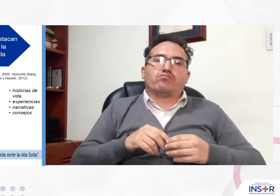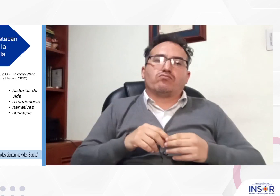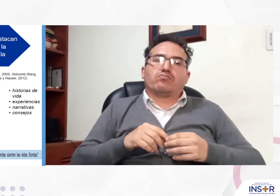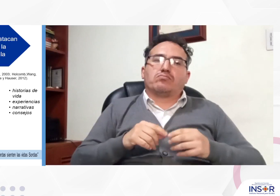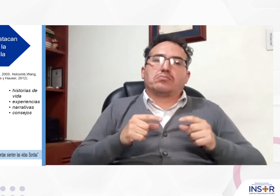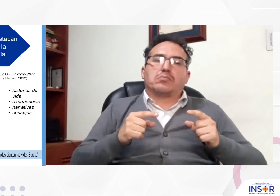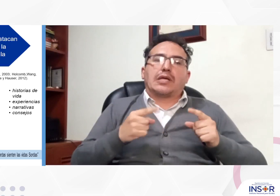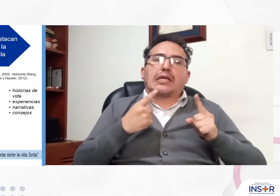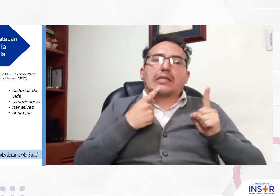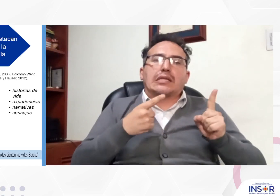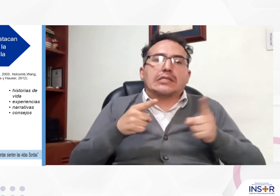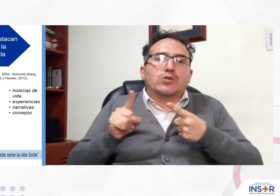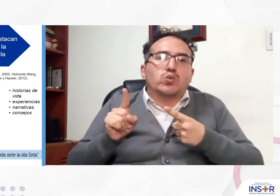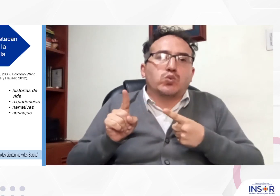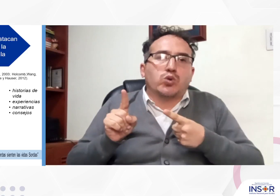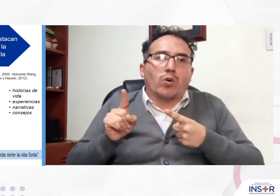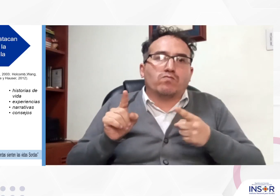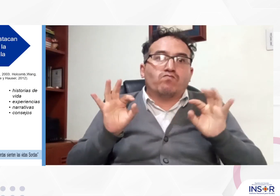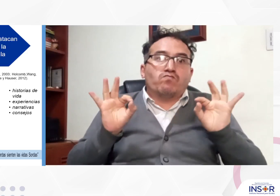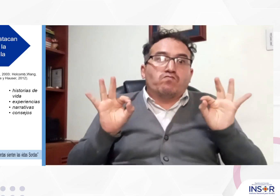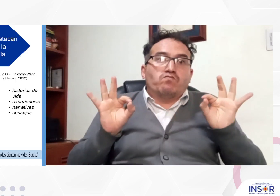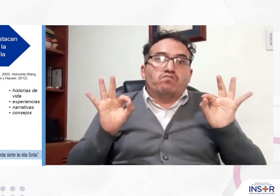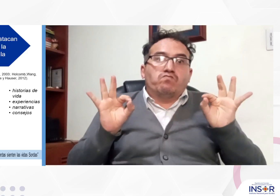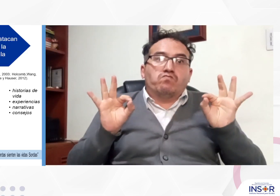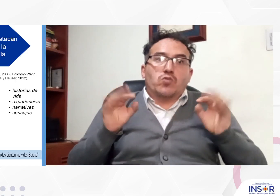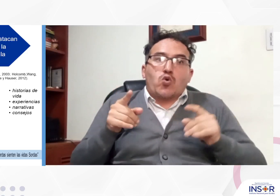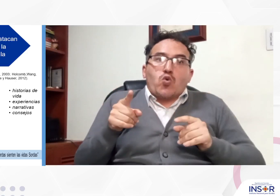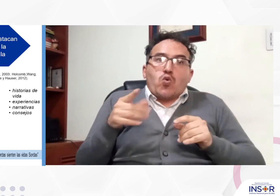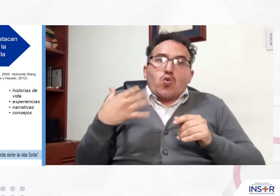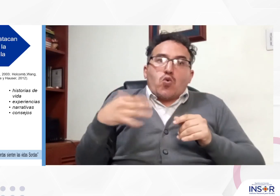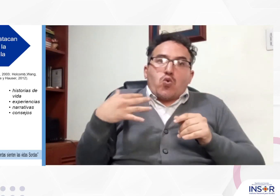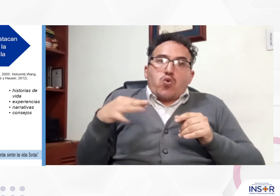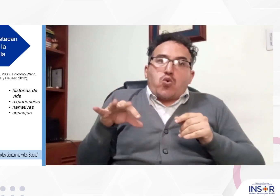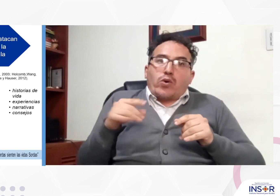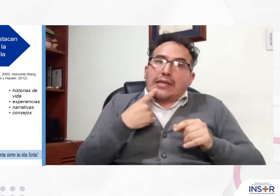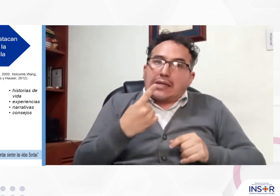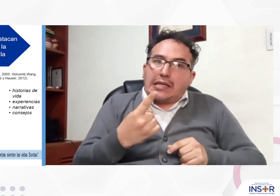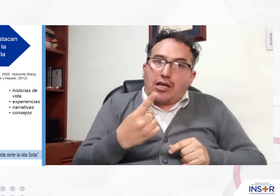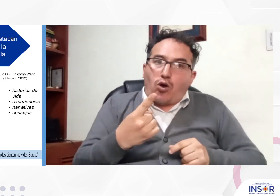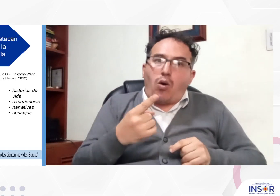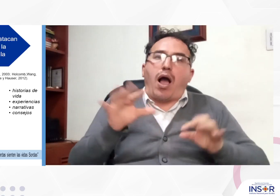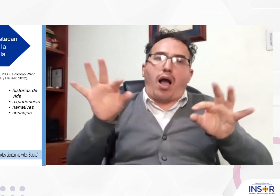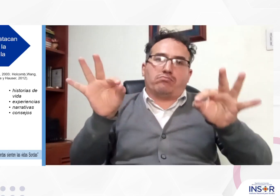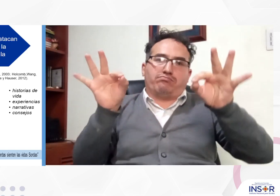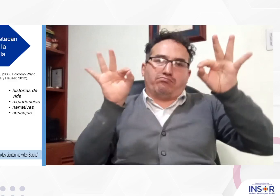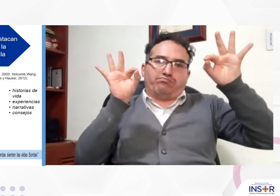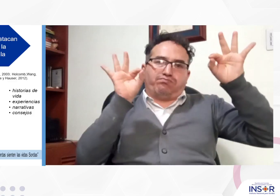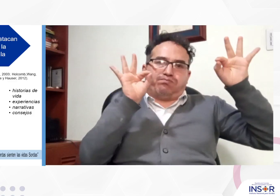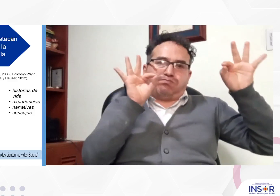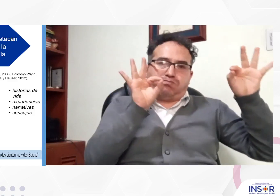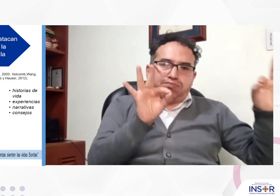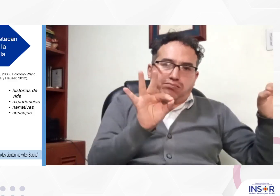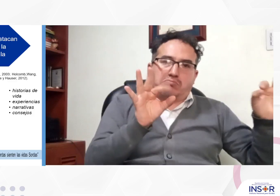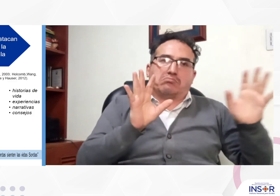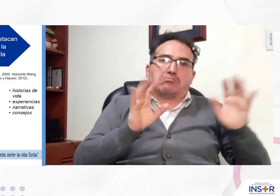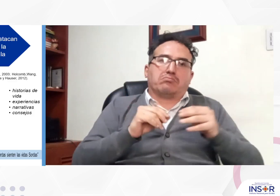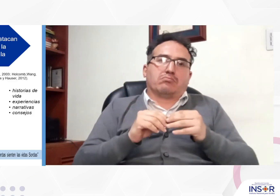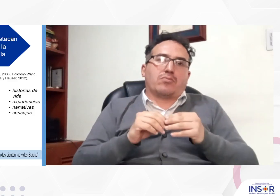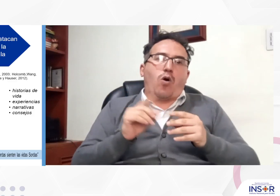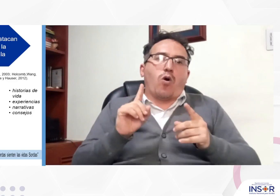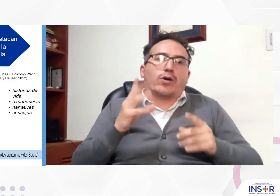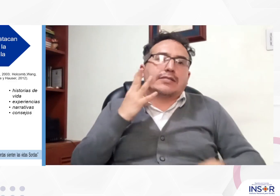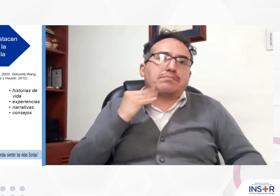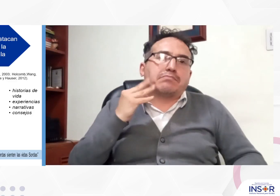los hallazgos que ustedes pueden ver a nivel también del empleo de discursos, que vemos también en cómo lo dice